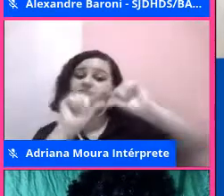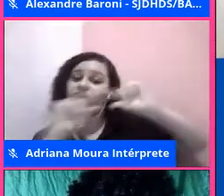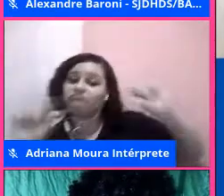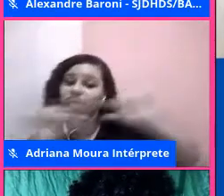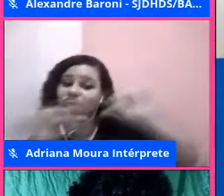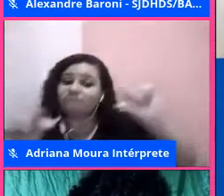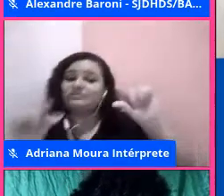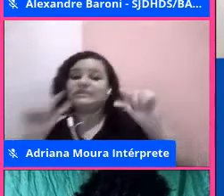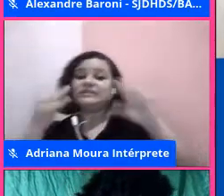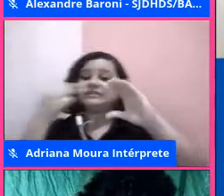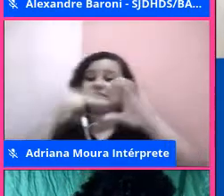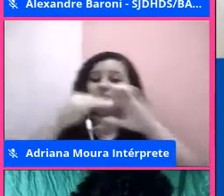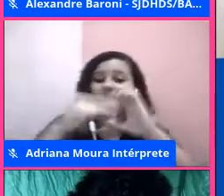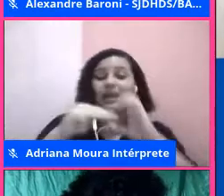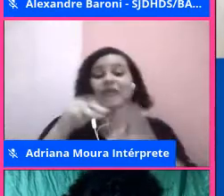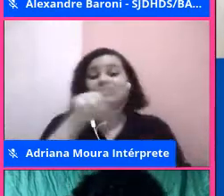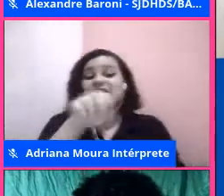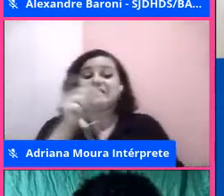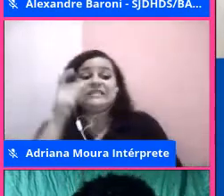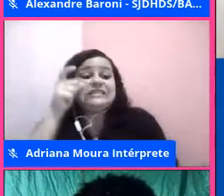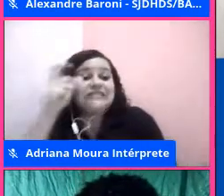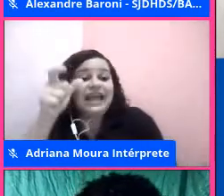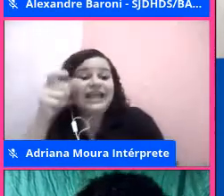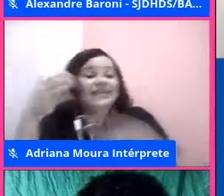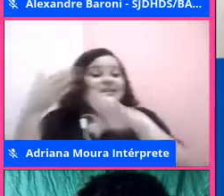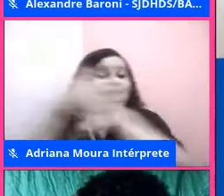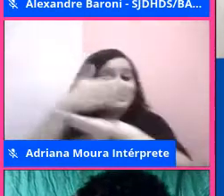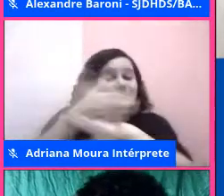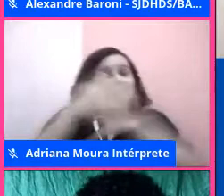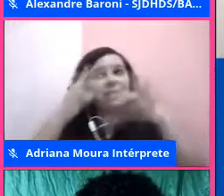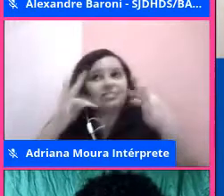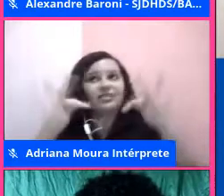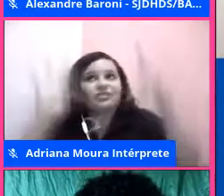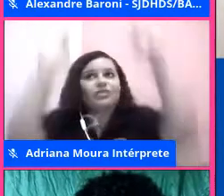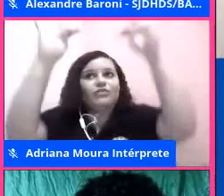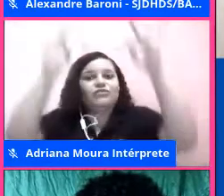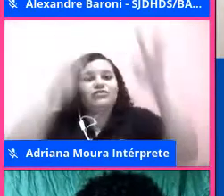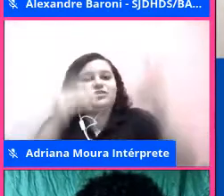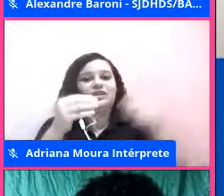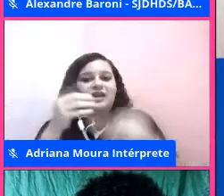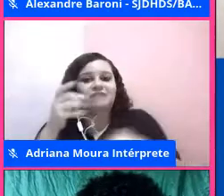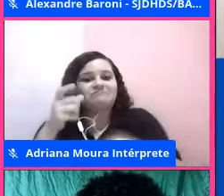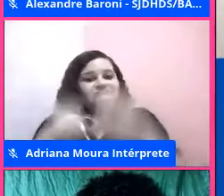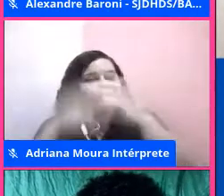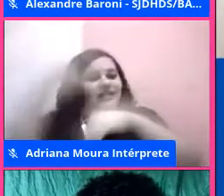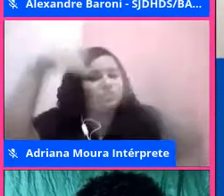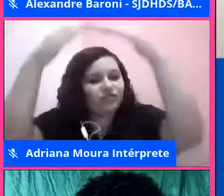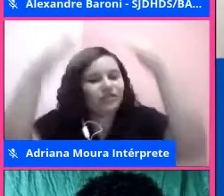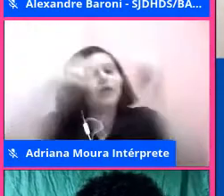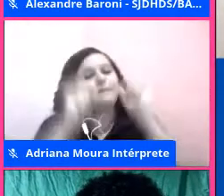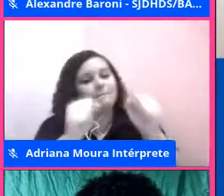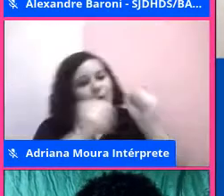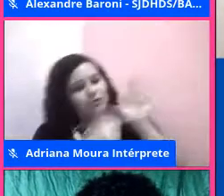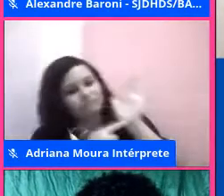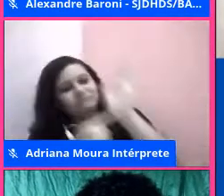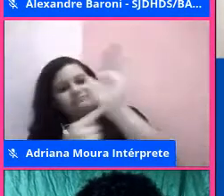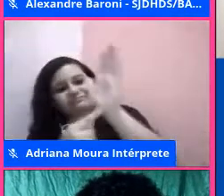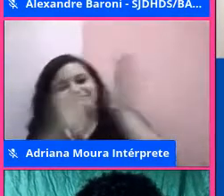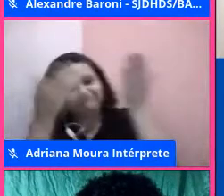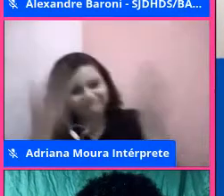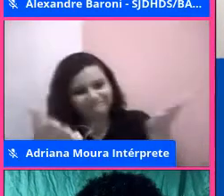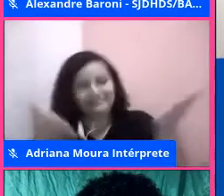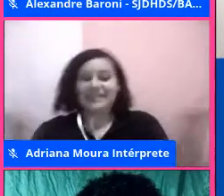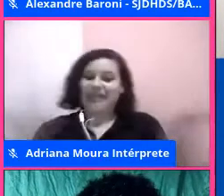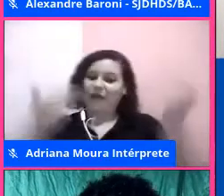de desenvolver tecnologia, estamos à disposição lá. Então, isso, agora eu tenho muito orgulho, e aí